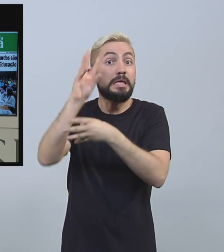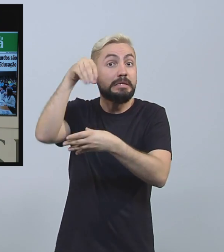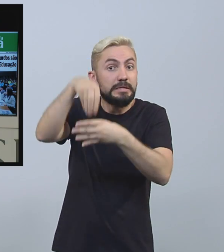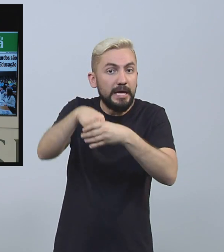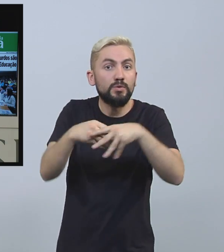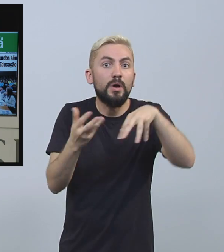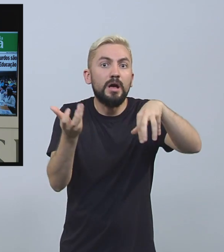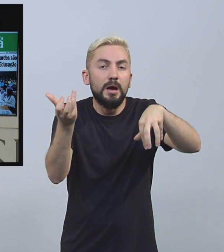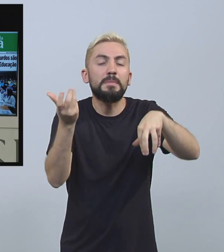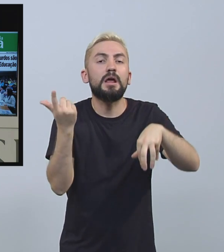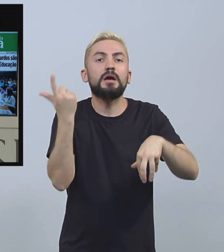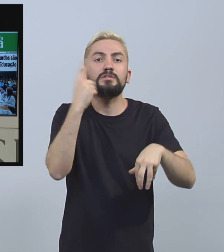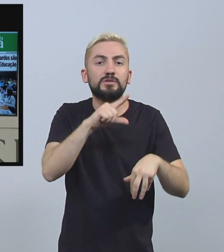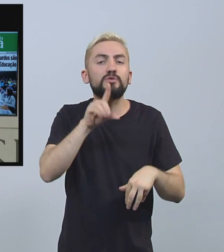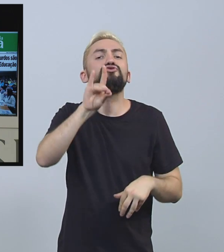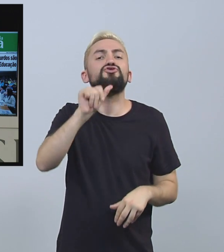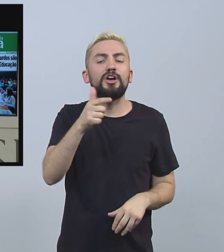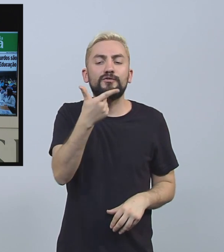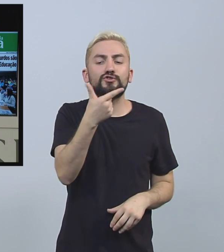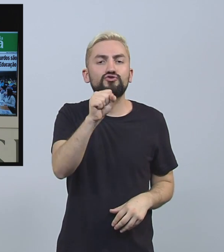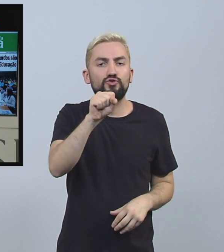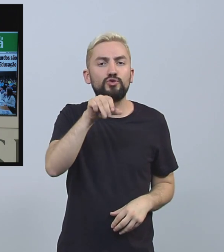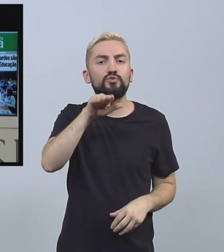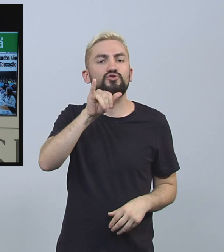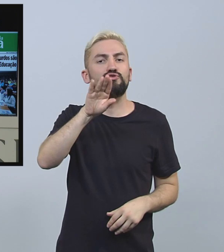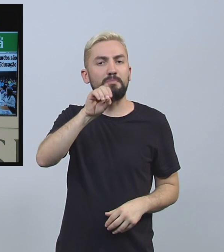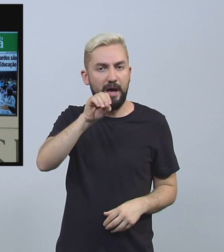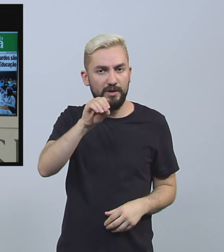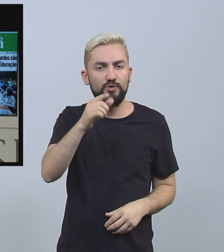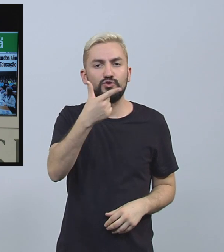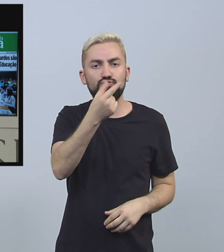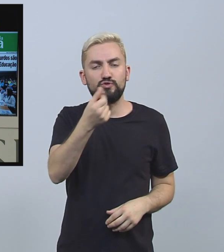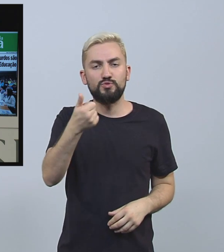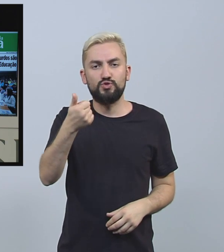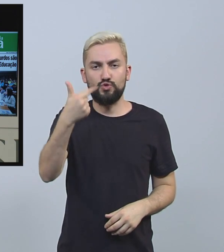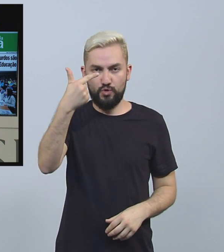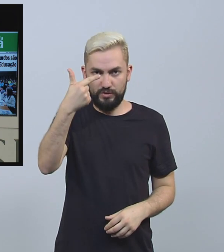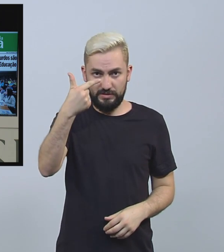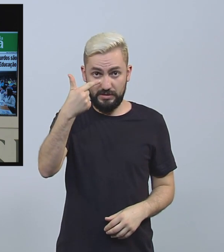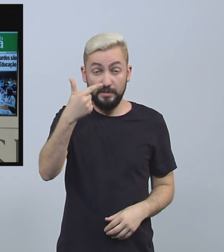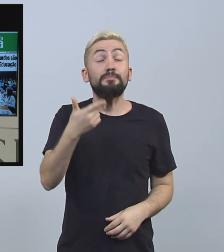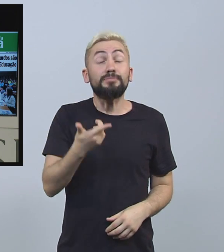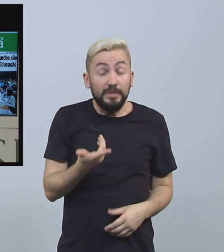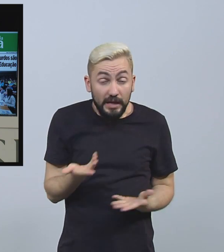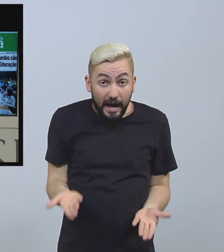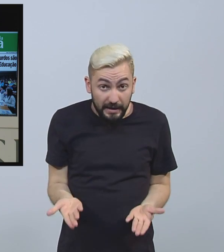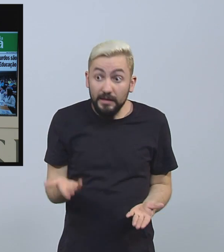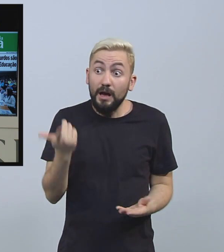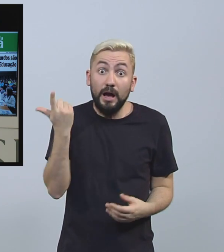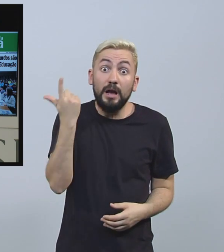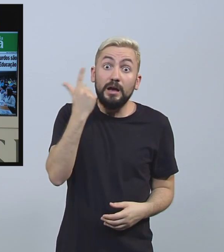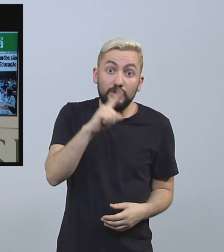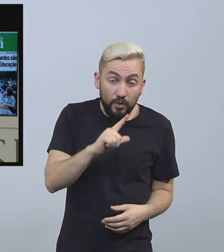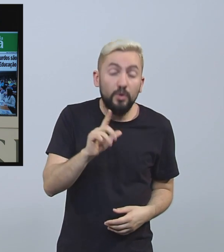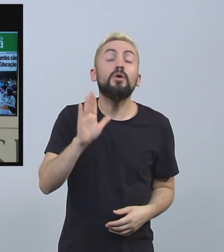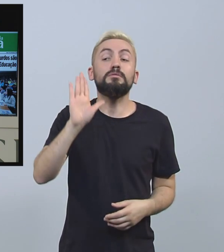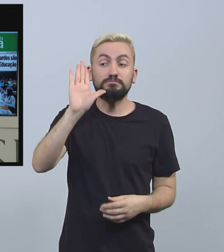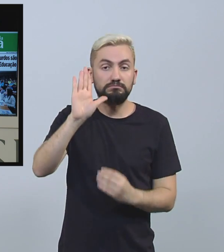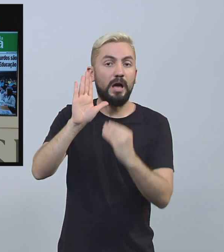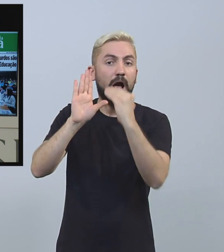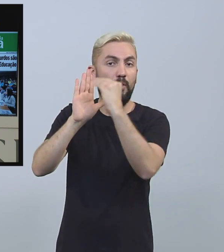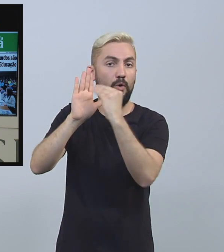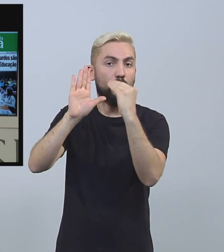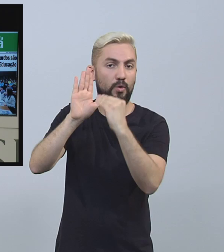na Câmara dos Deputados no dia 28 de maio de 2012. Né? E com isso,